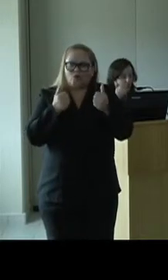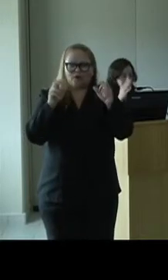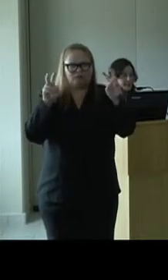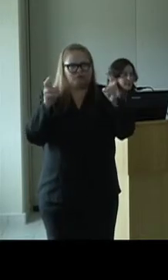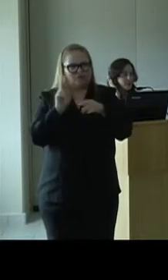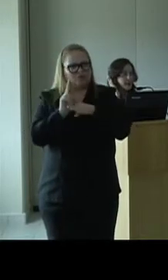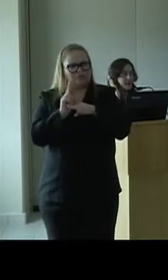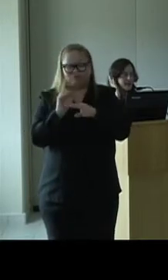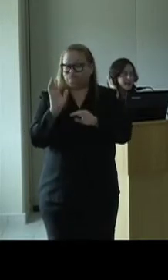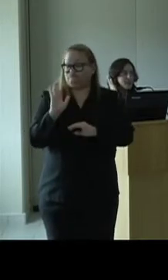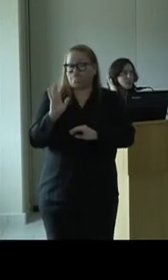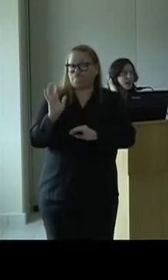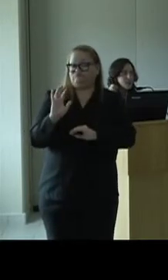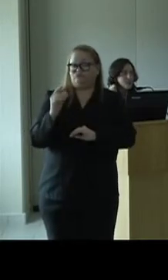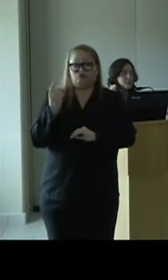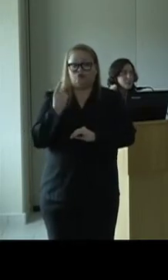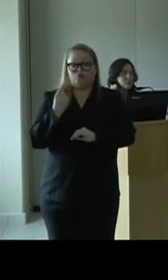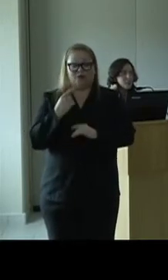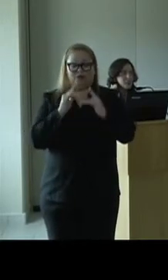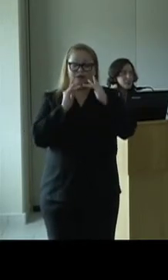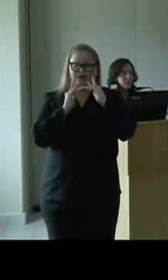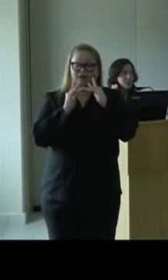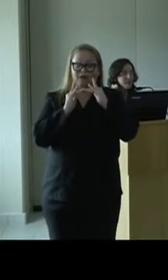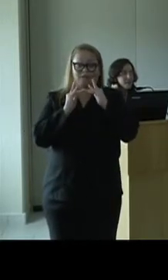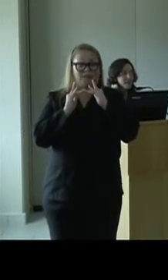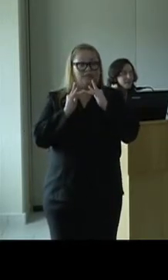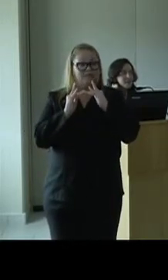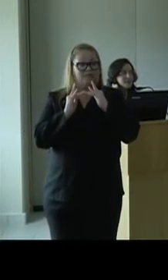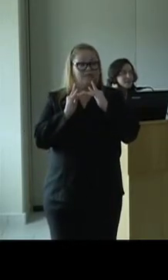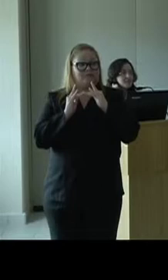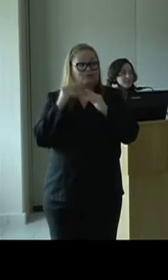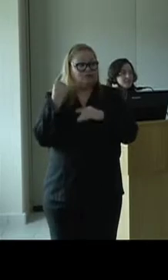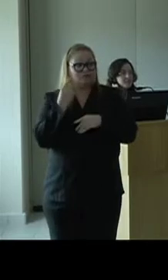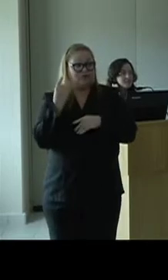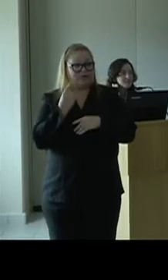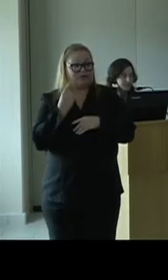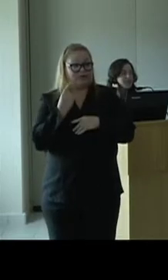transporta? ¿Una guagua? No, ella se va. Ella es su carro. Ah, o sea, que queda